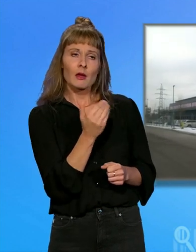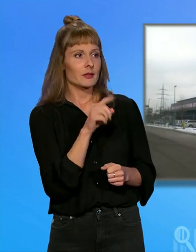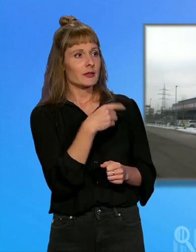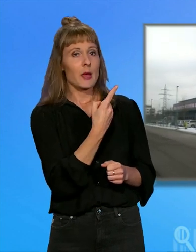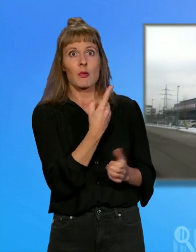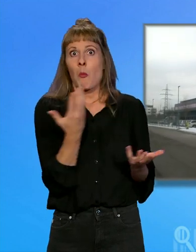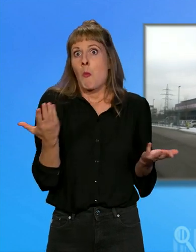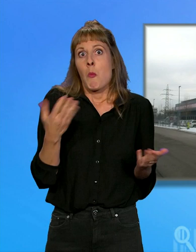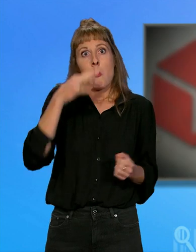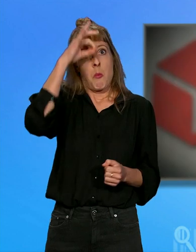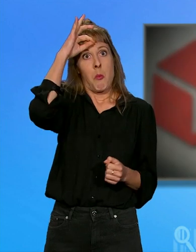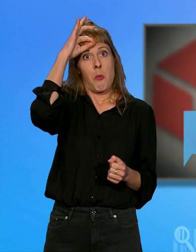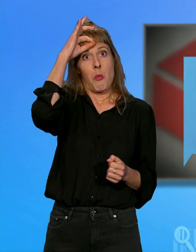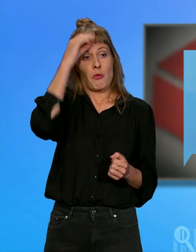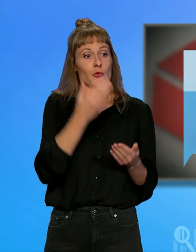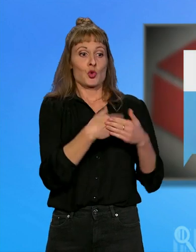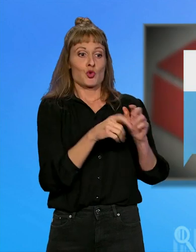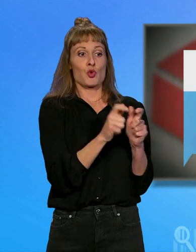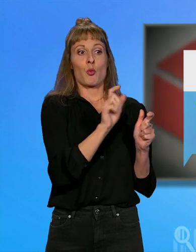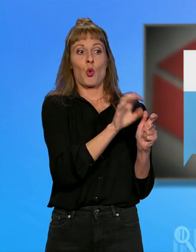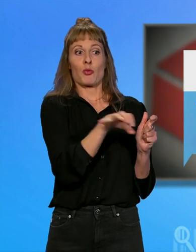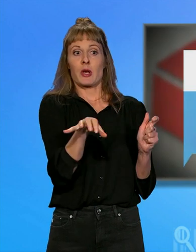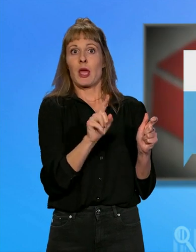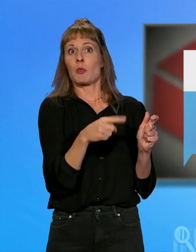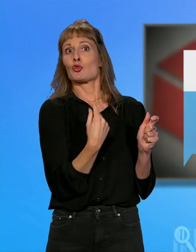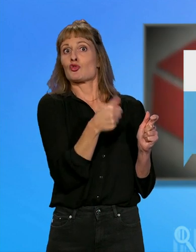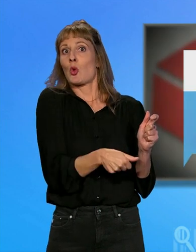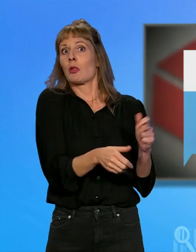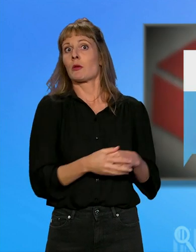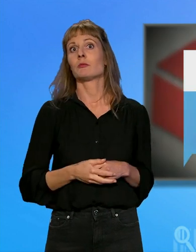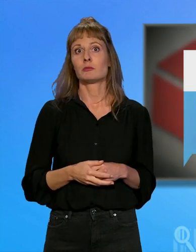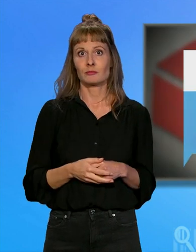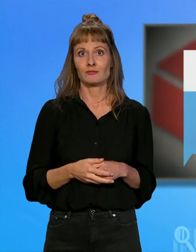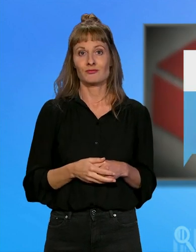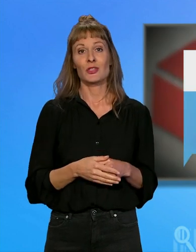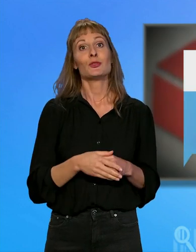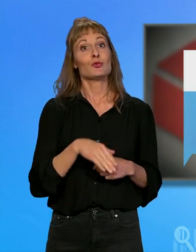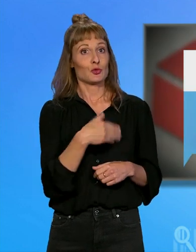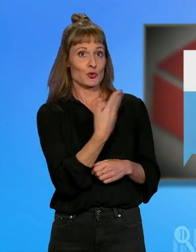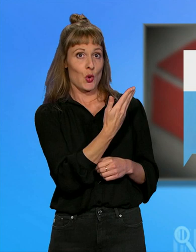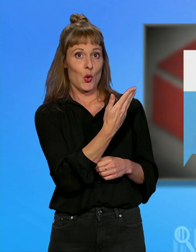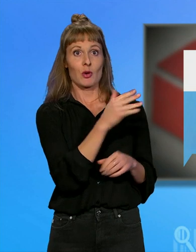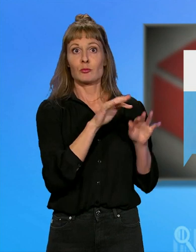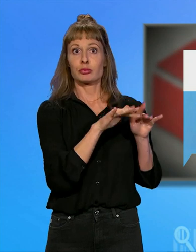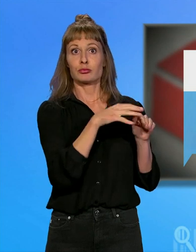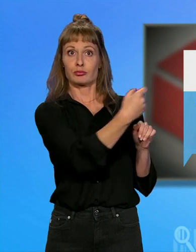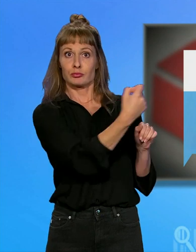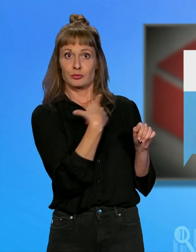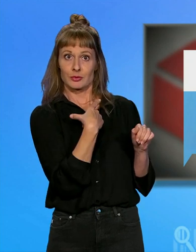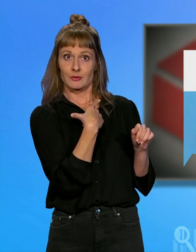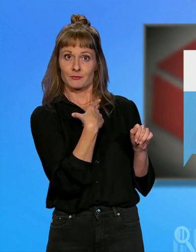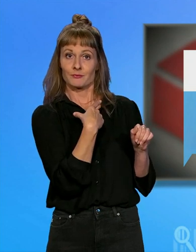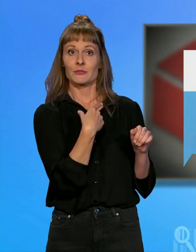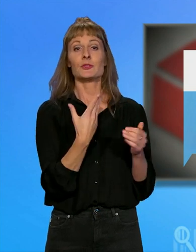Subunternehmen zu. Schriftlich gab der Kurierdienst zur Antwort: Die Fahrerinnen und Fahrer sind Angestellte